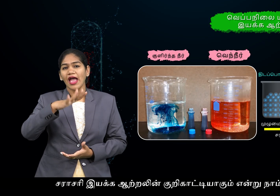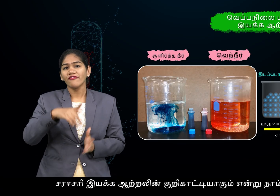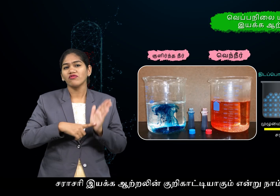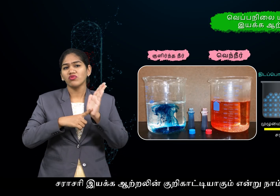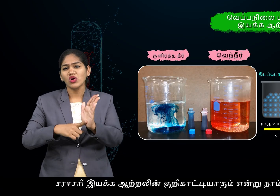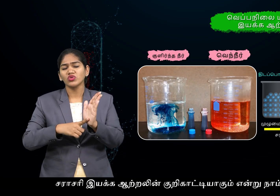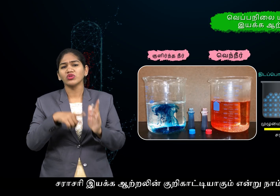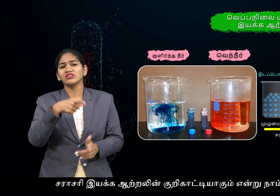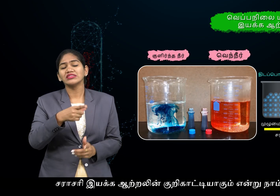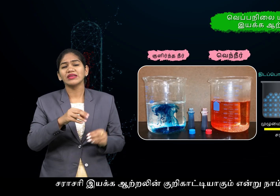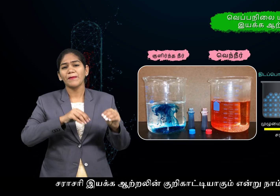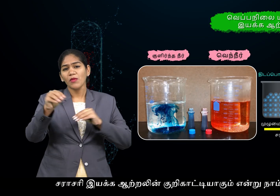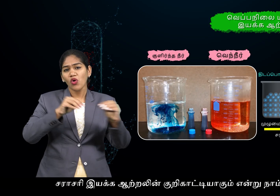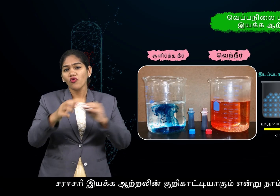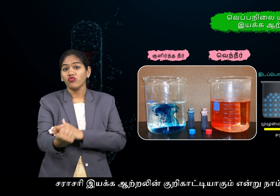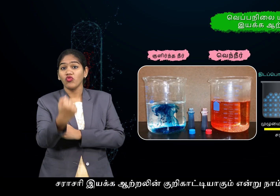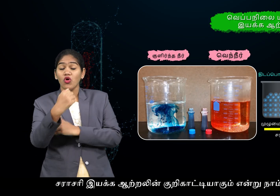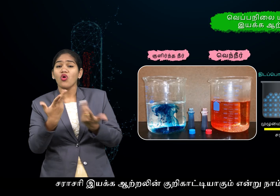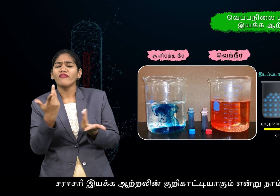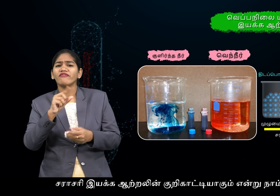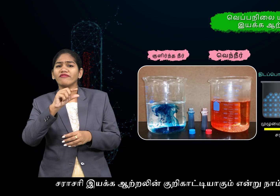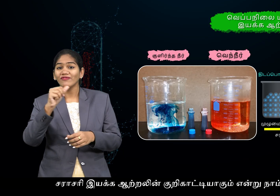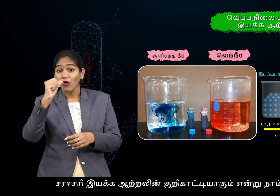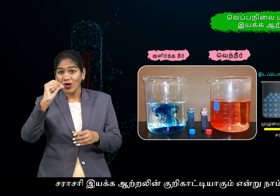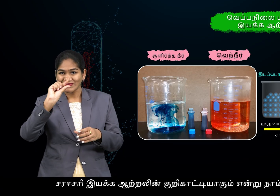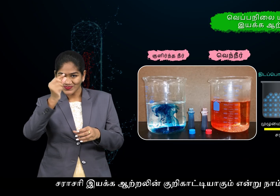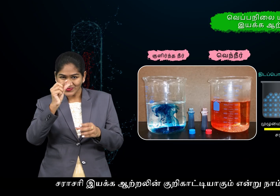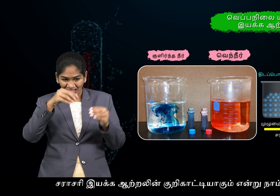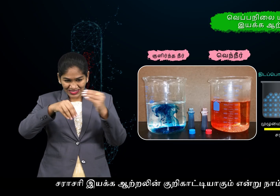சராசரி இயக்க ஆற்றலின் குறிகாட்டி ஆகும் என்று நாம் கூறலாம்.